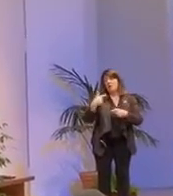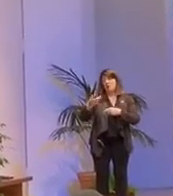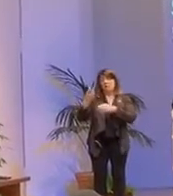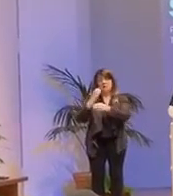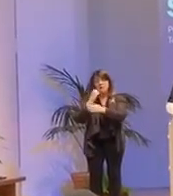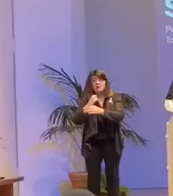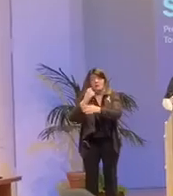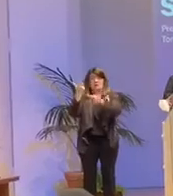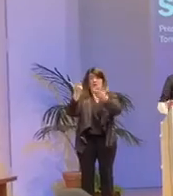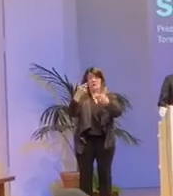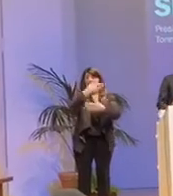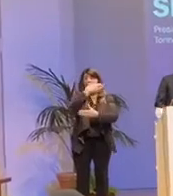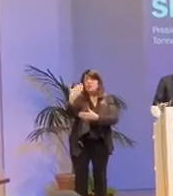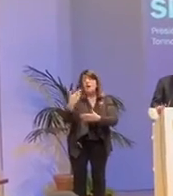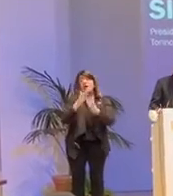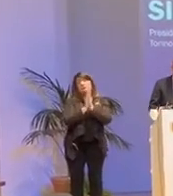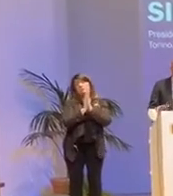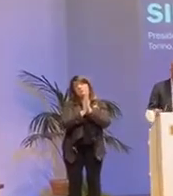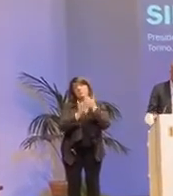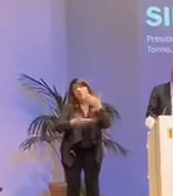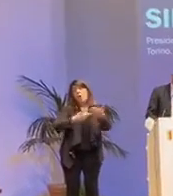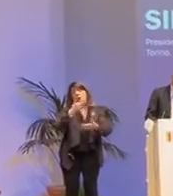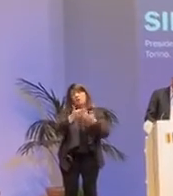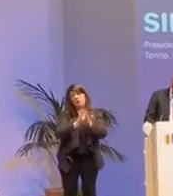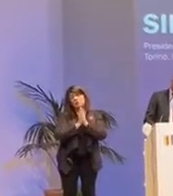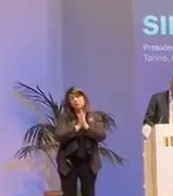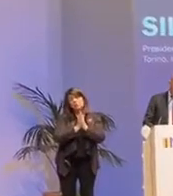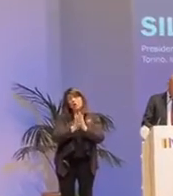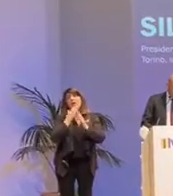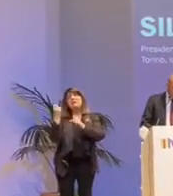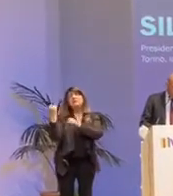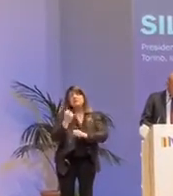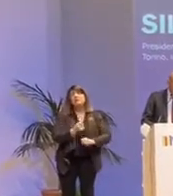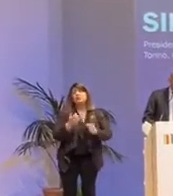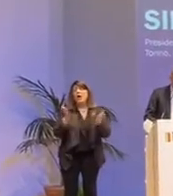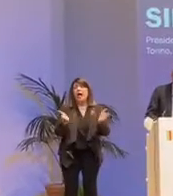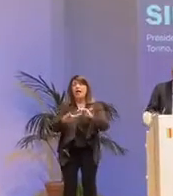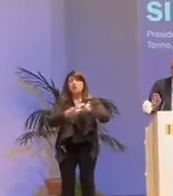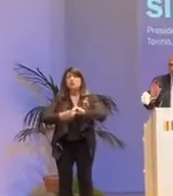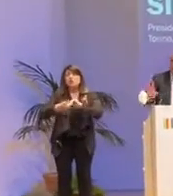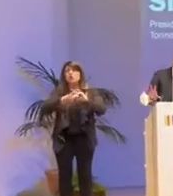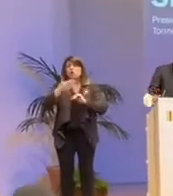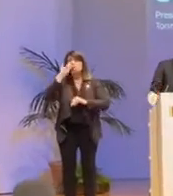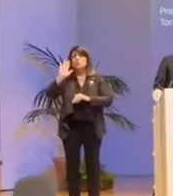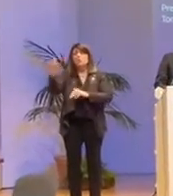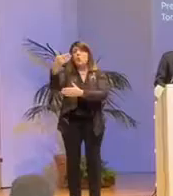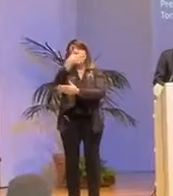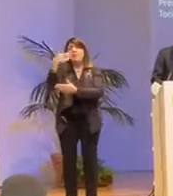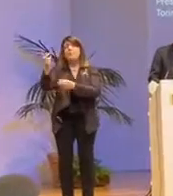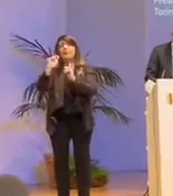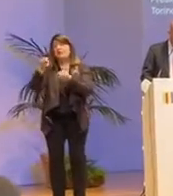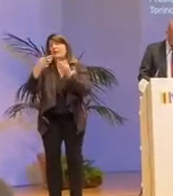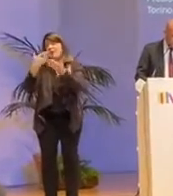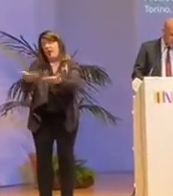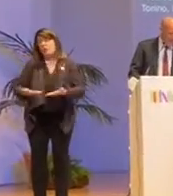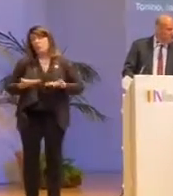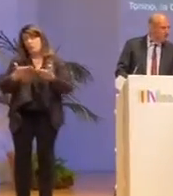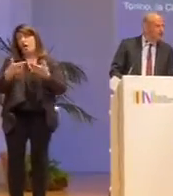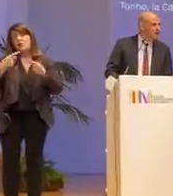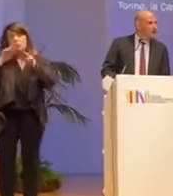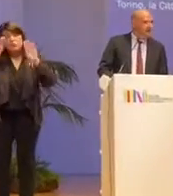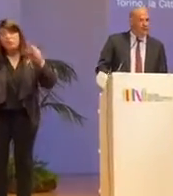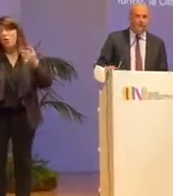collaborazione di tutti. Sappiamo che le associazioni di categoria, le istituzioni ci aiuteranno in questo senso, però è la parte del focus